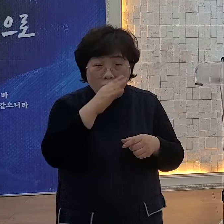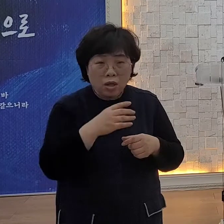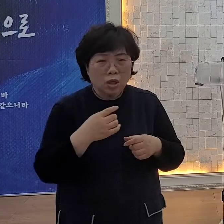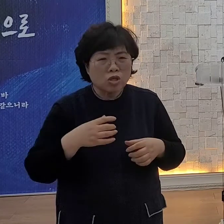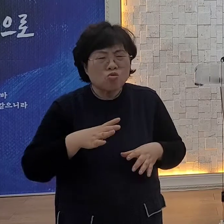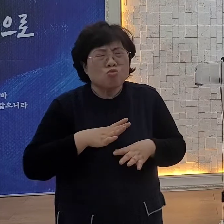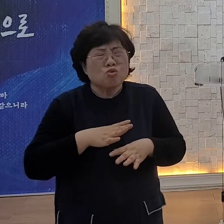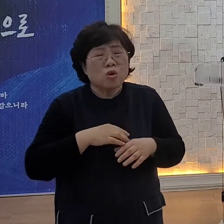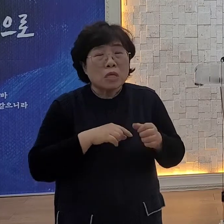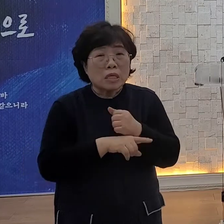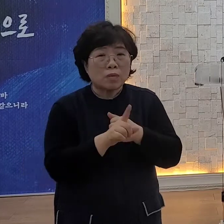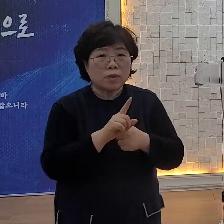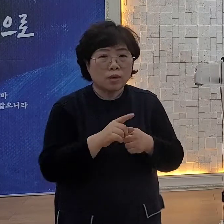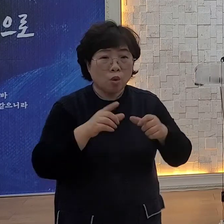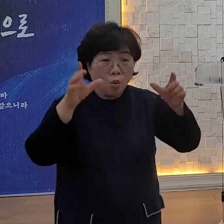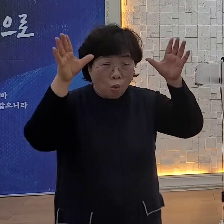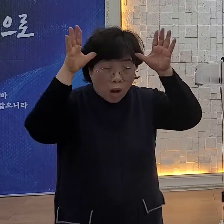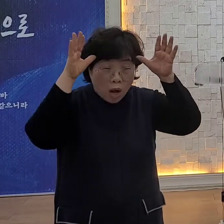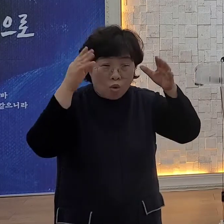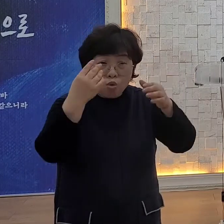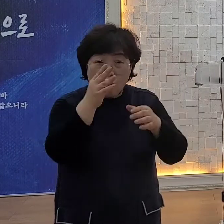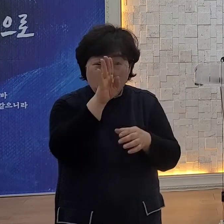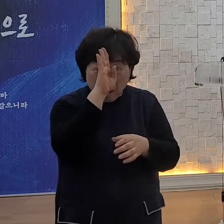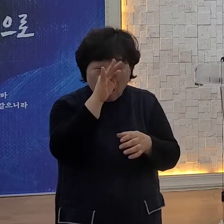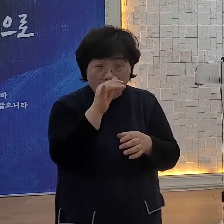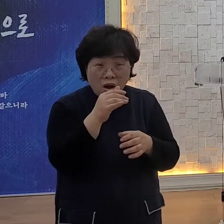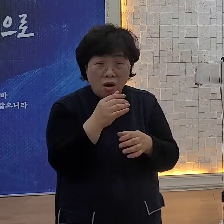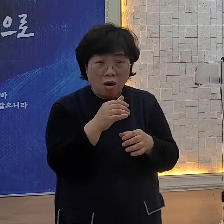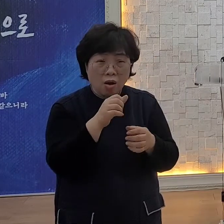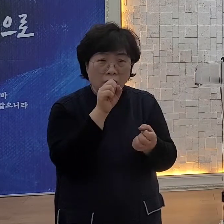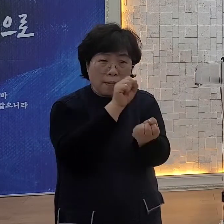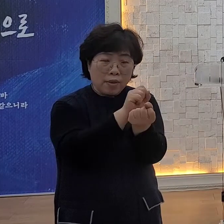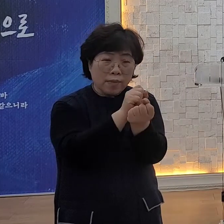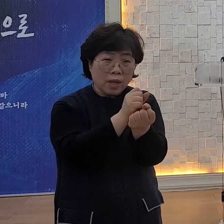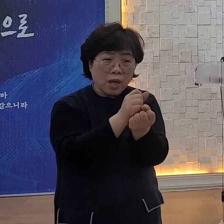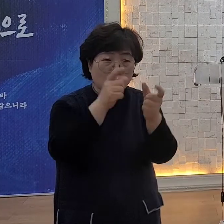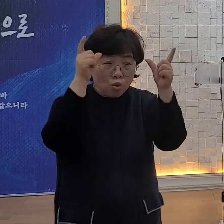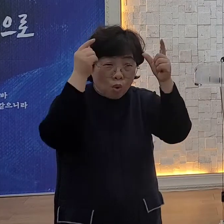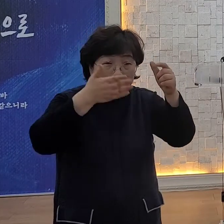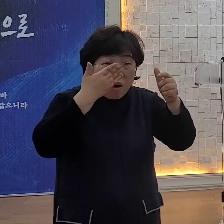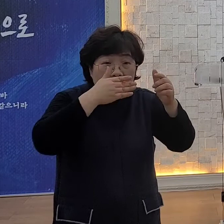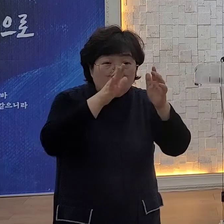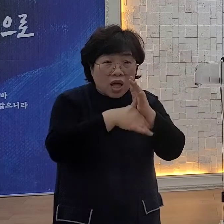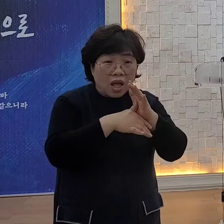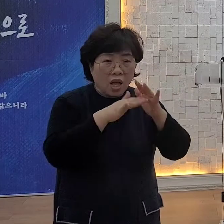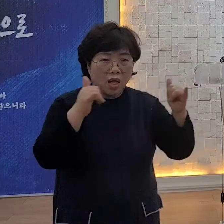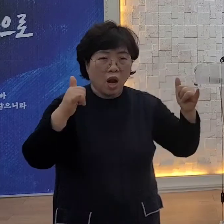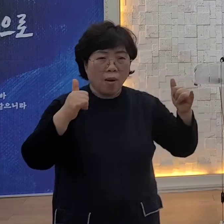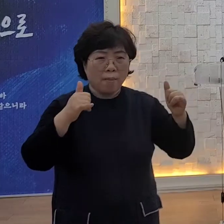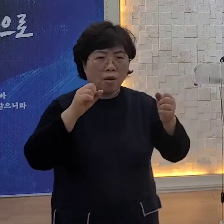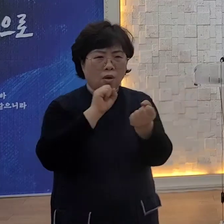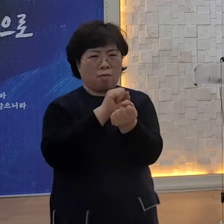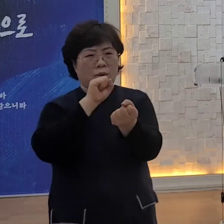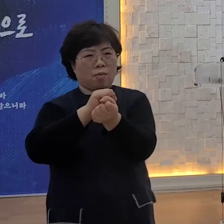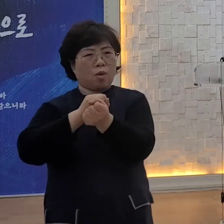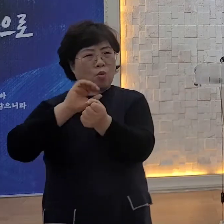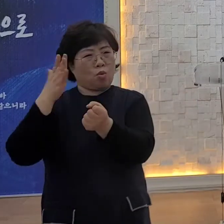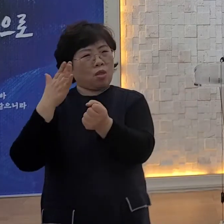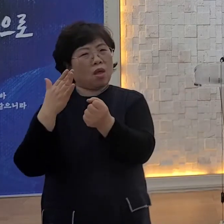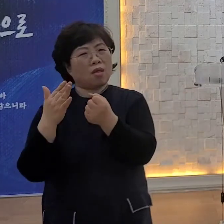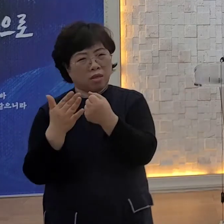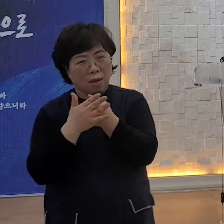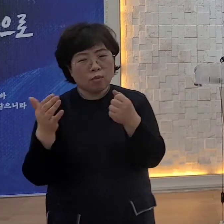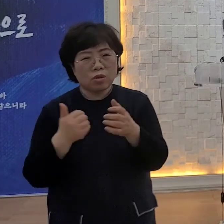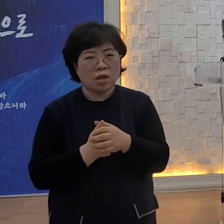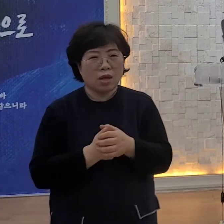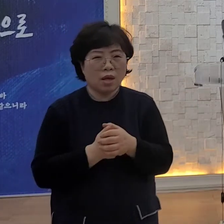이 광우병 걸린 소를 먹으면 인간에게도 전염이 된다. 이런 말이 있었습니다. 그래서 광우병